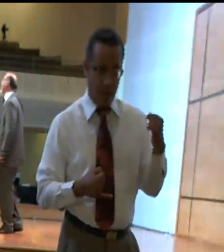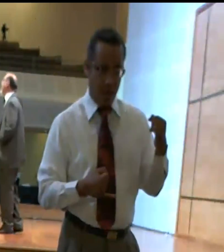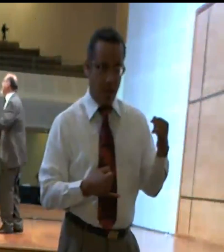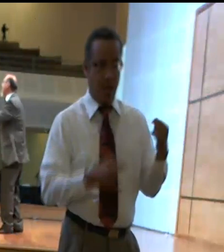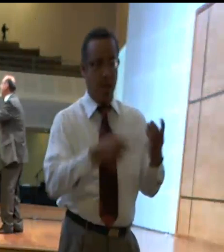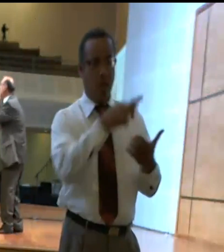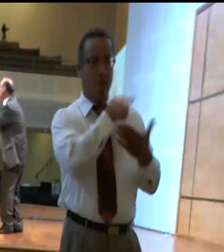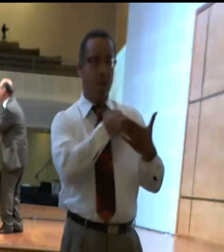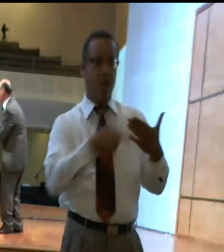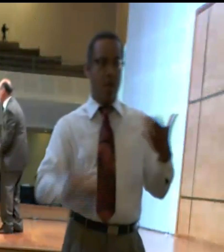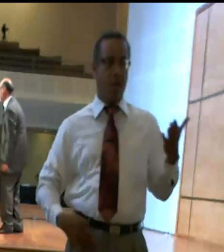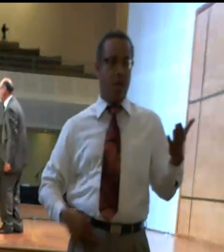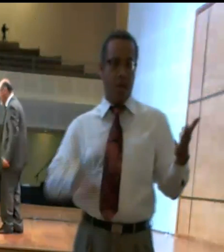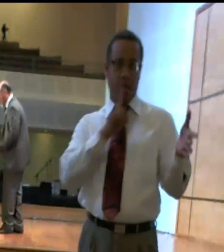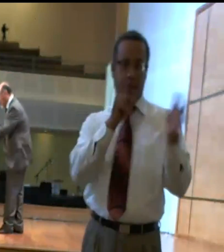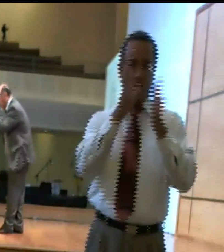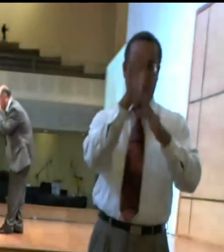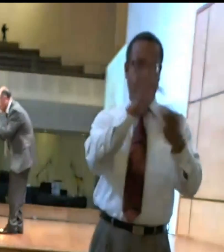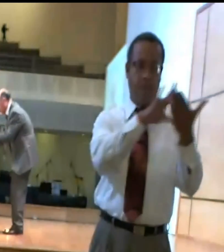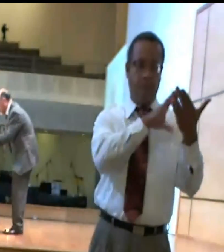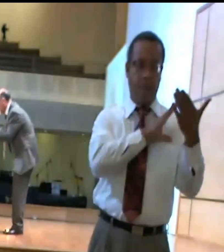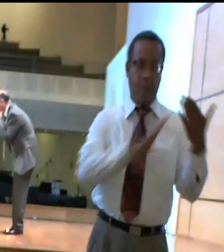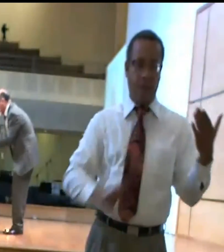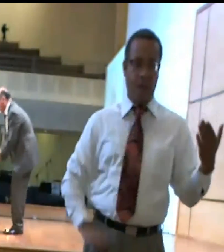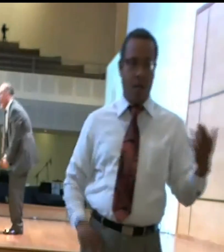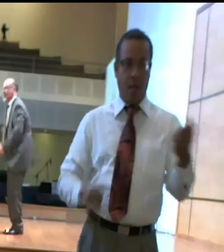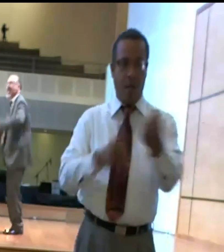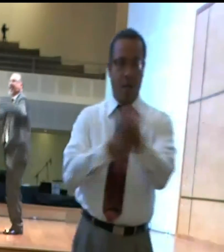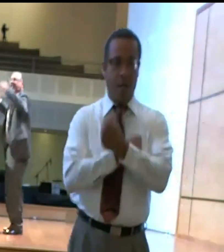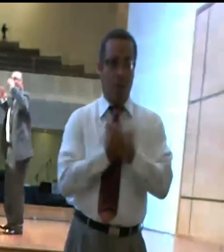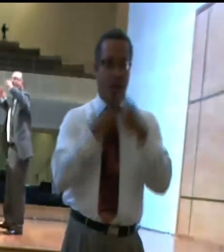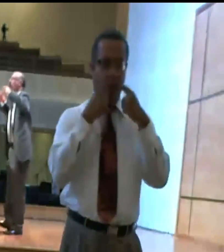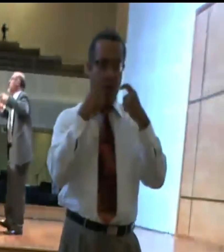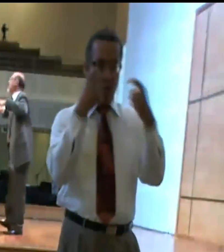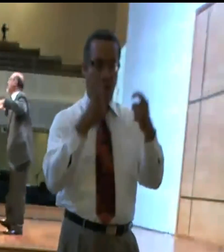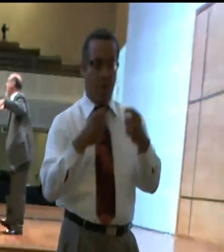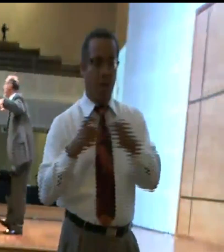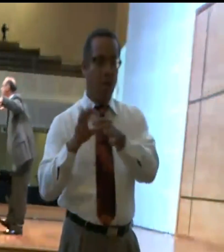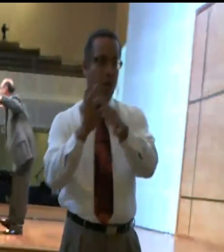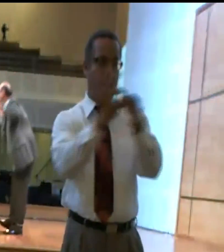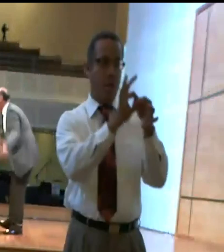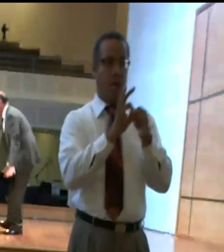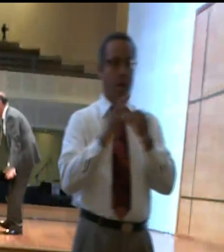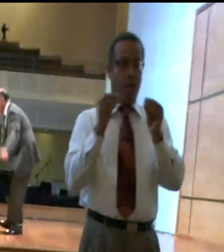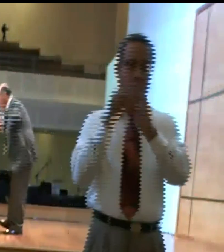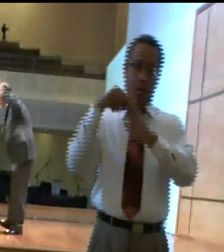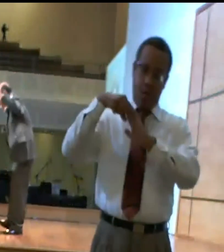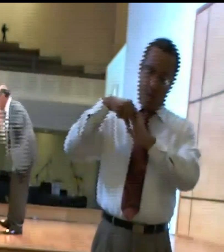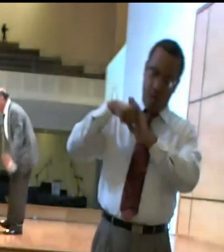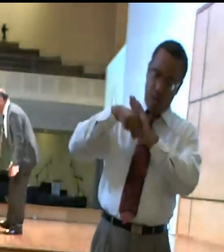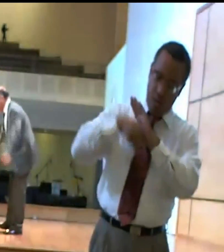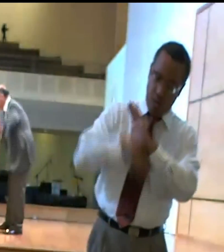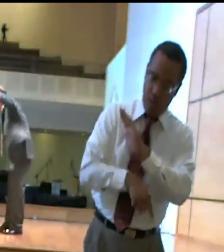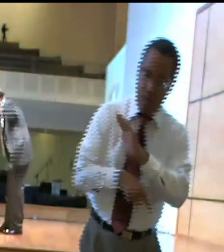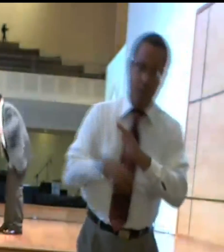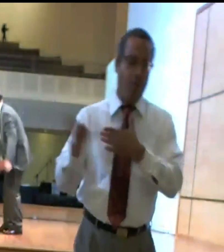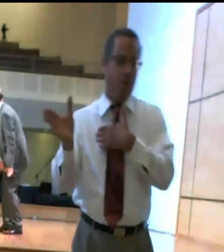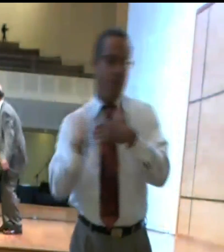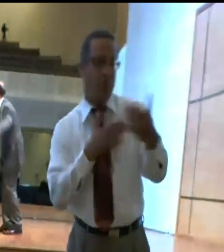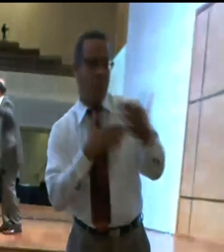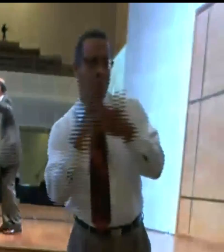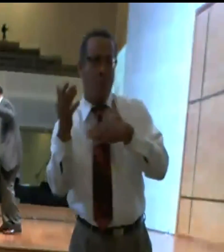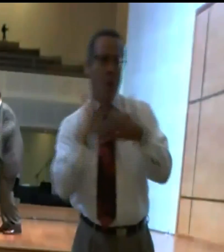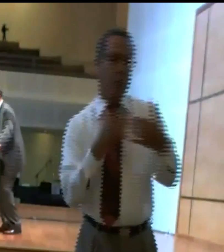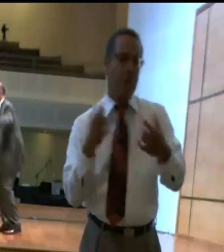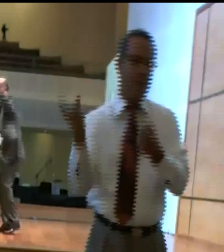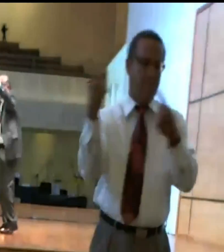Ese rey es Jesucristo, que por amor a pecadores se humilló hasta lo más bajo, muriendo en nuestro